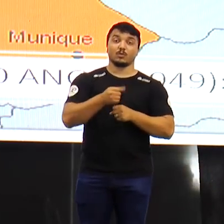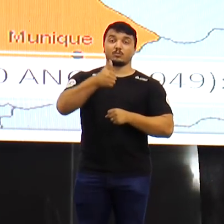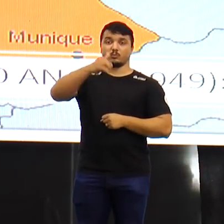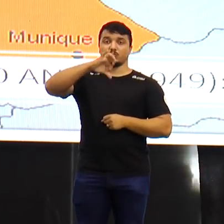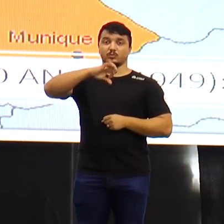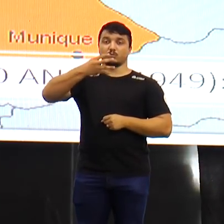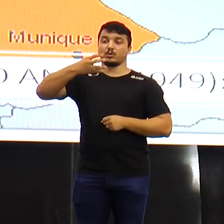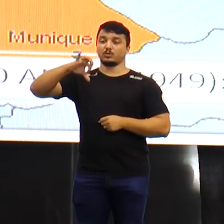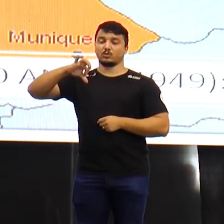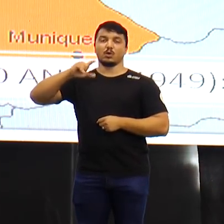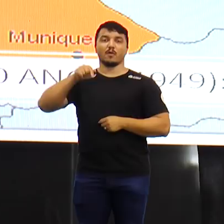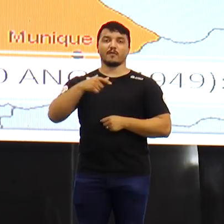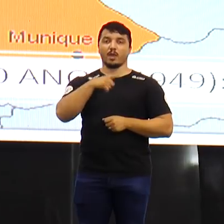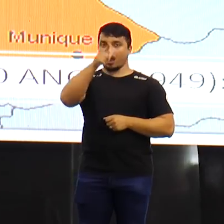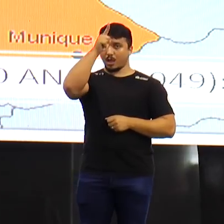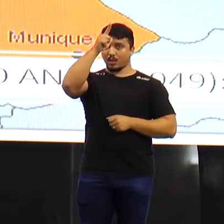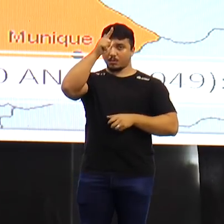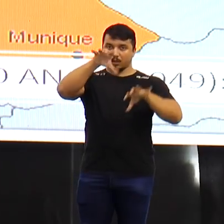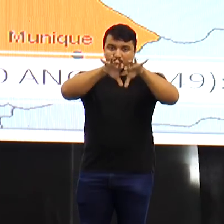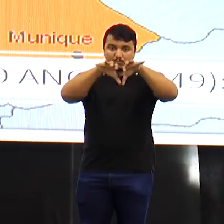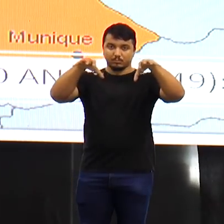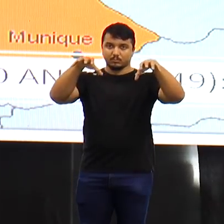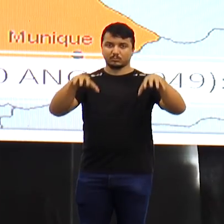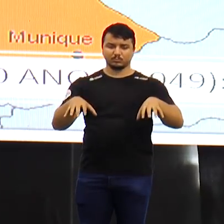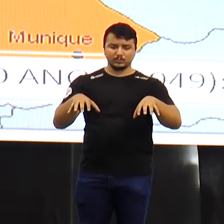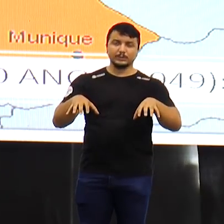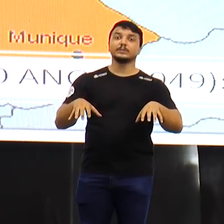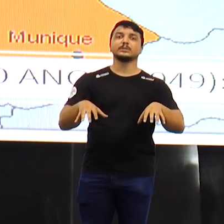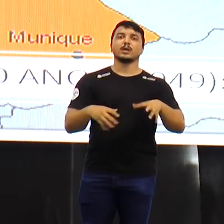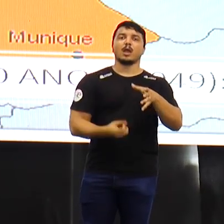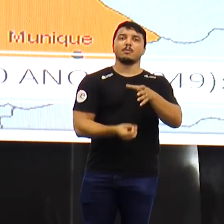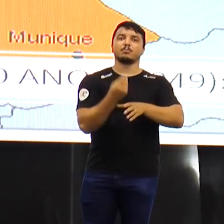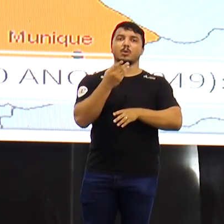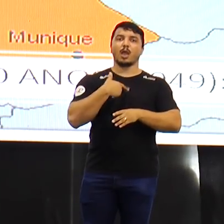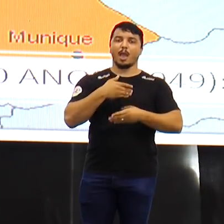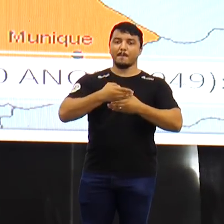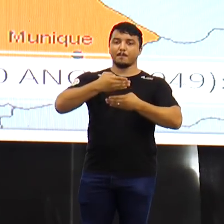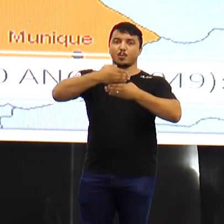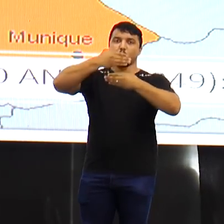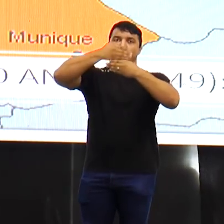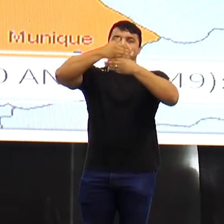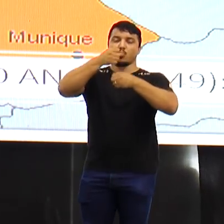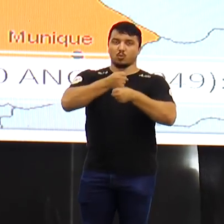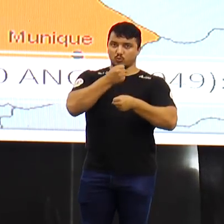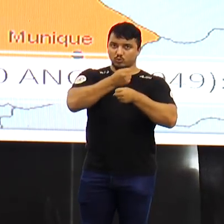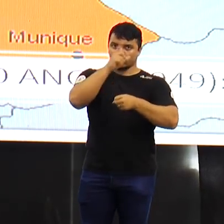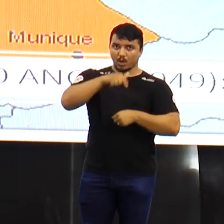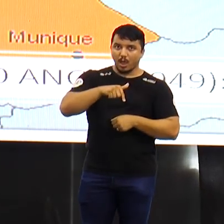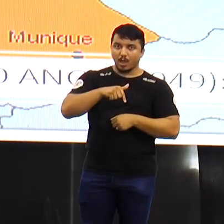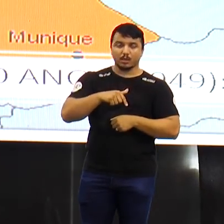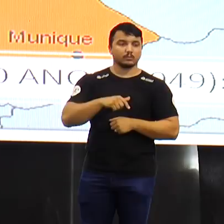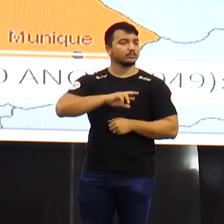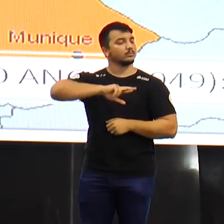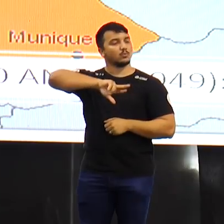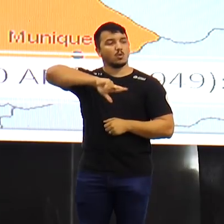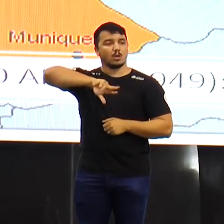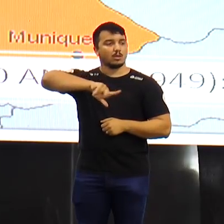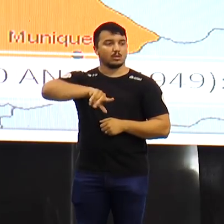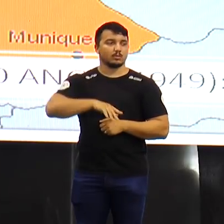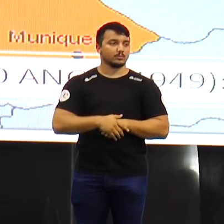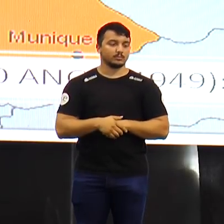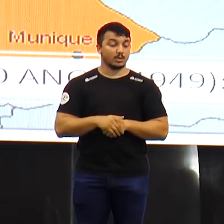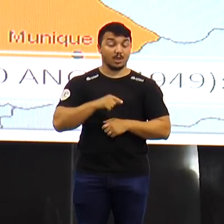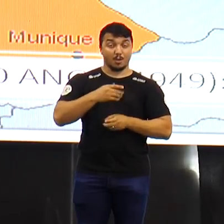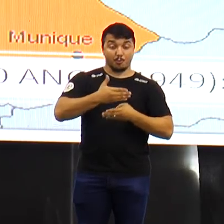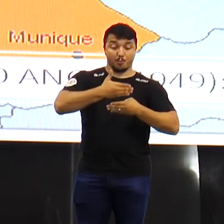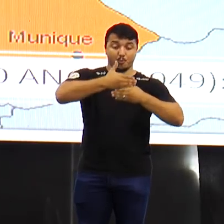1949, divisão das Alemanhas. Professor, foi aí que o muro de Berlim foi erguido. Foi não, gente.